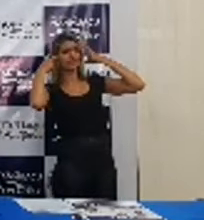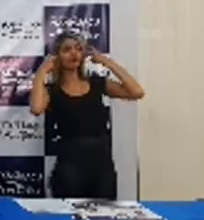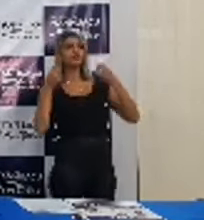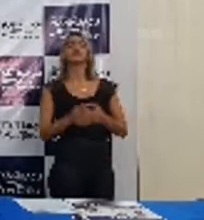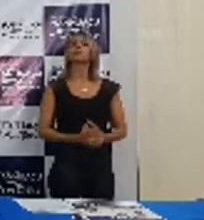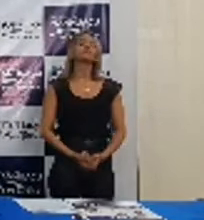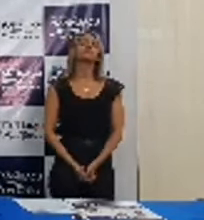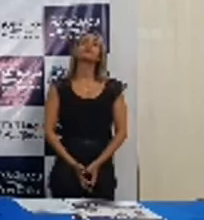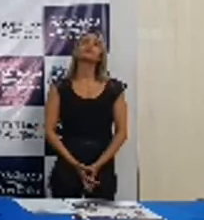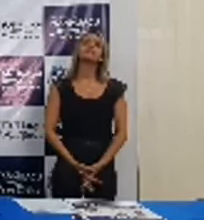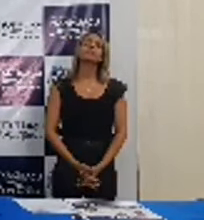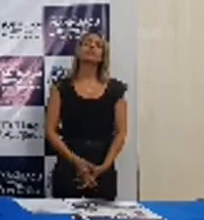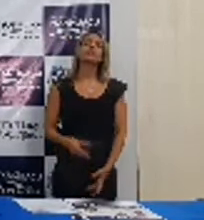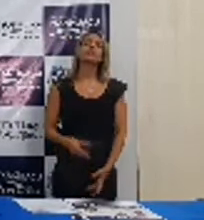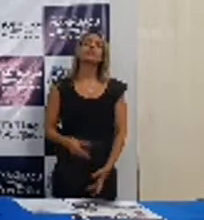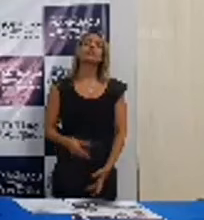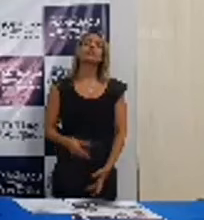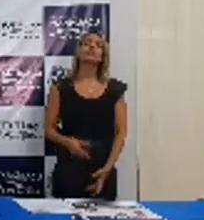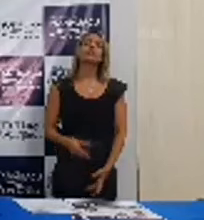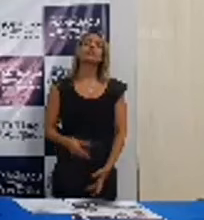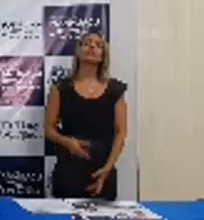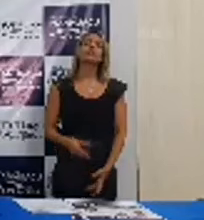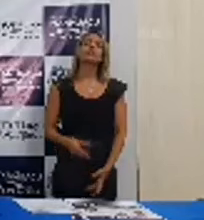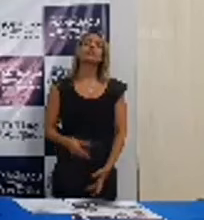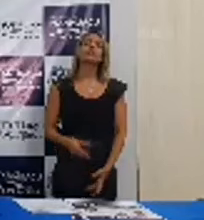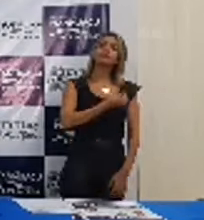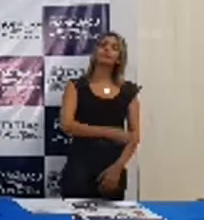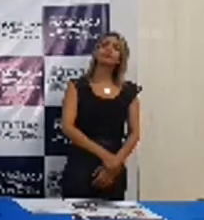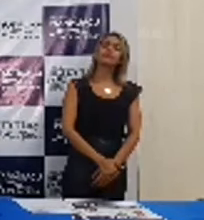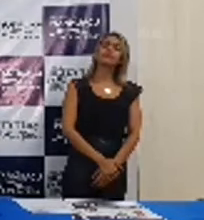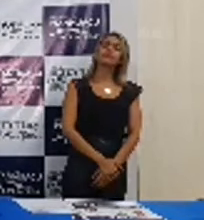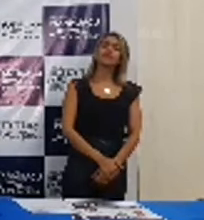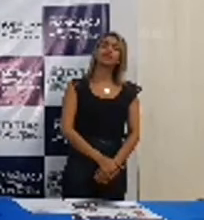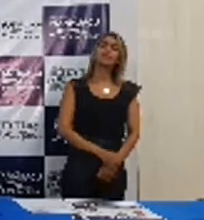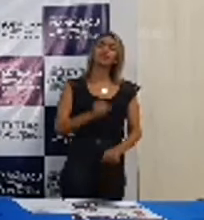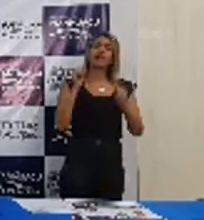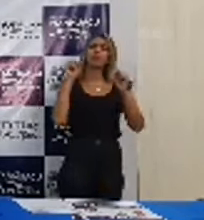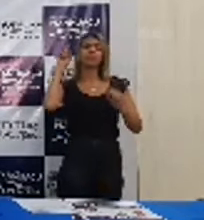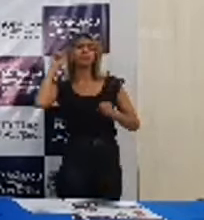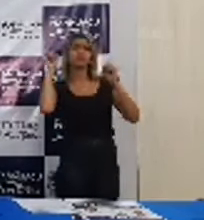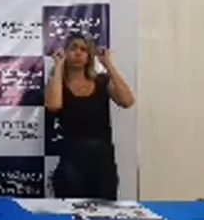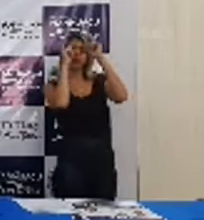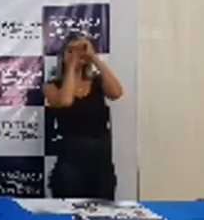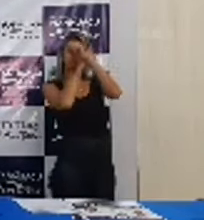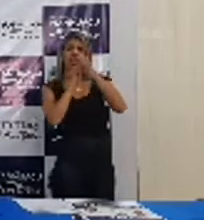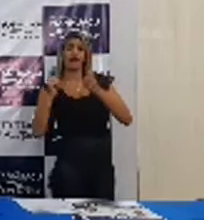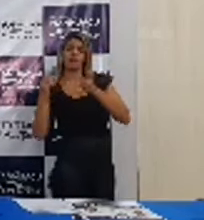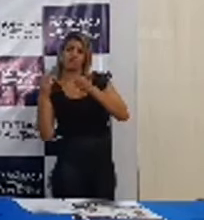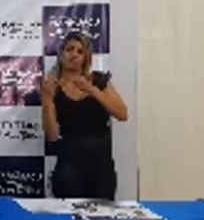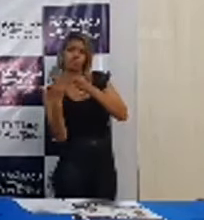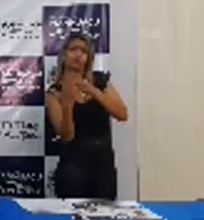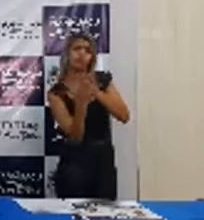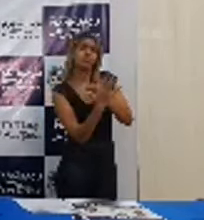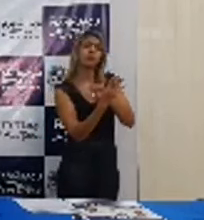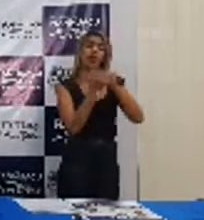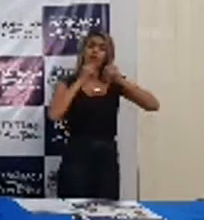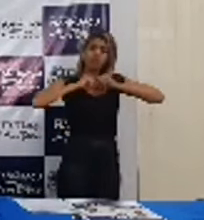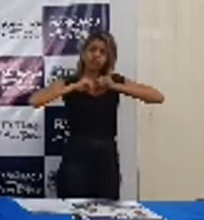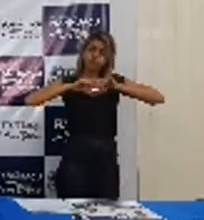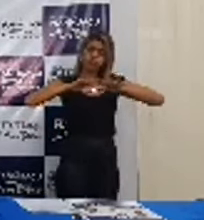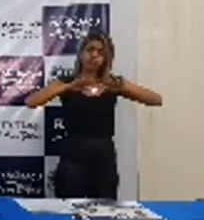pelo que a gente está vendo aí, a gente tem ciclos que entra a pandemia, o vírus e tudo mais.